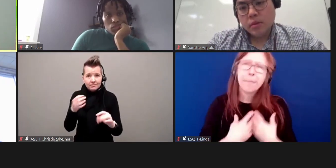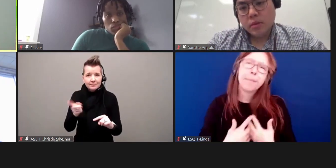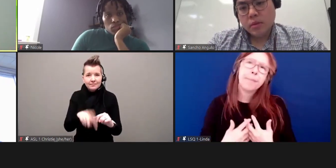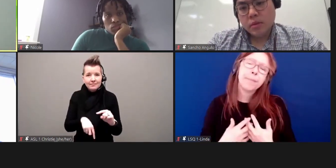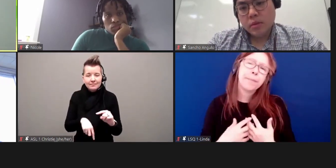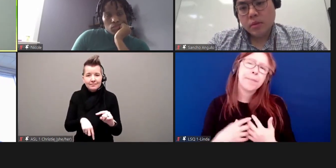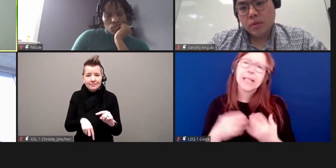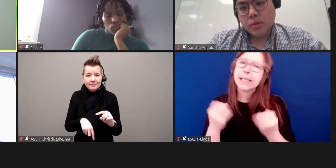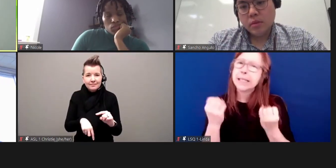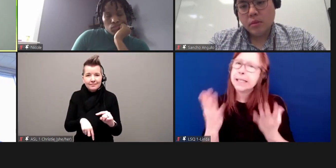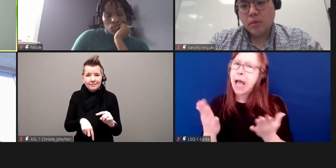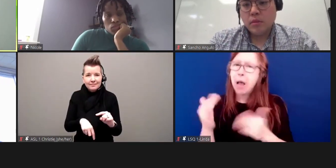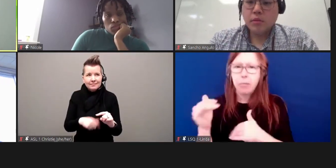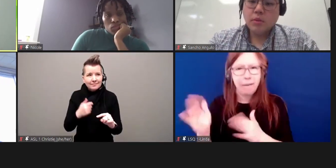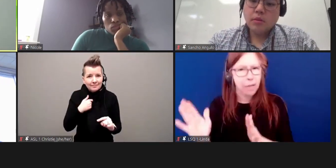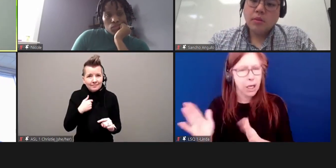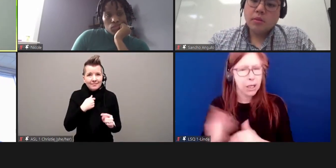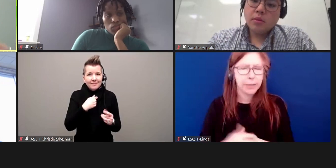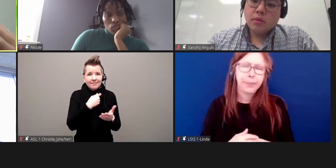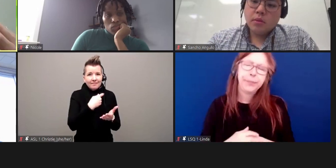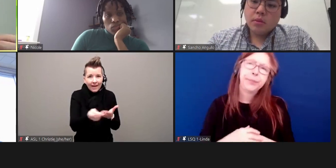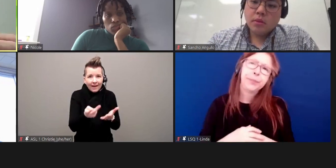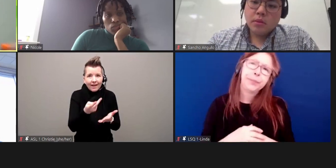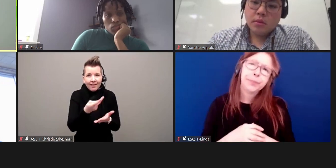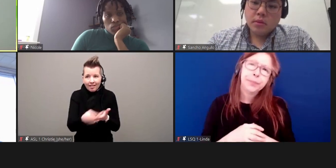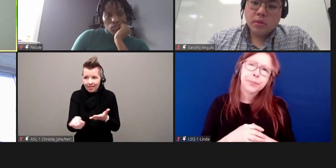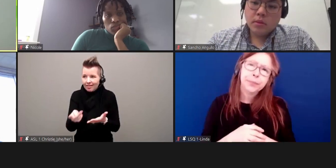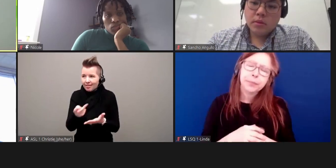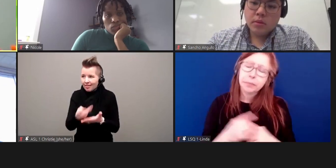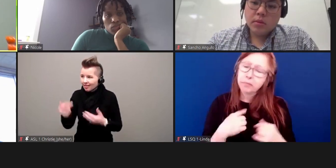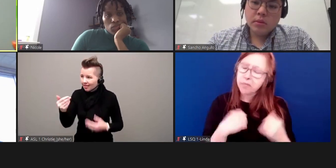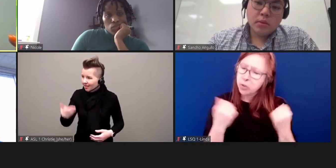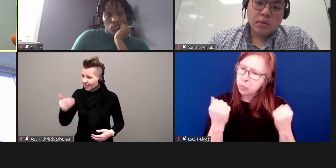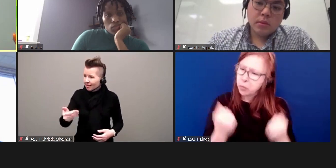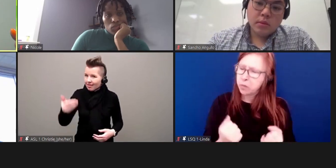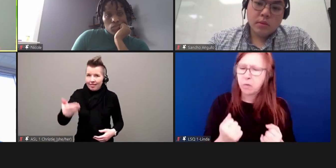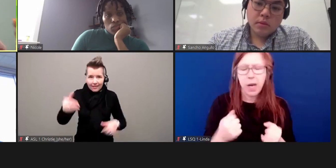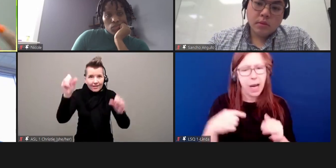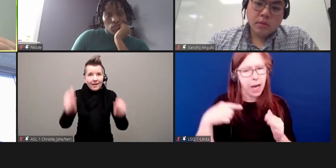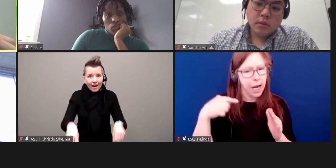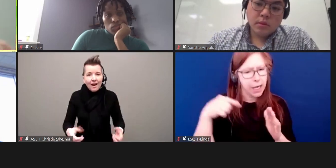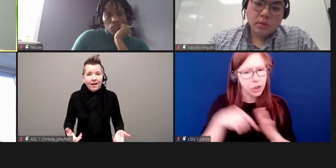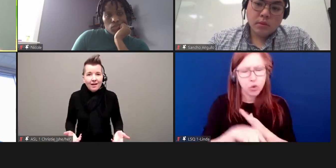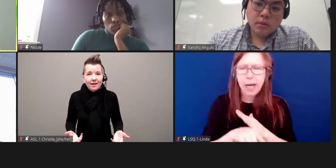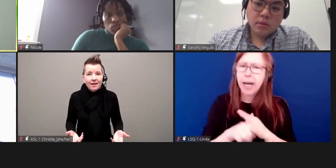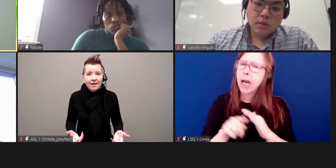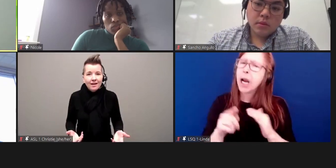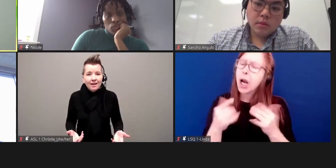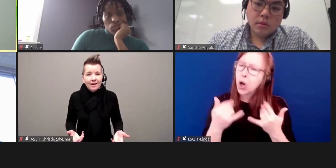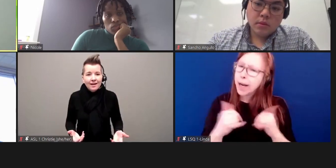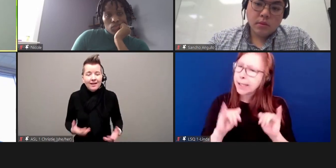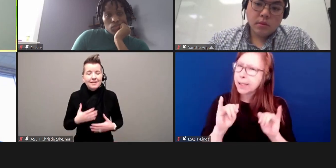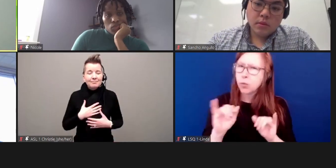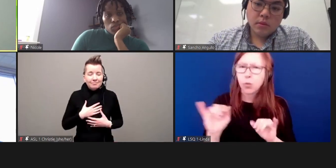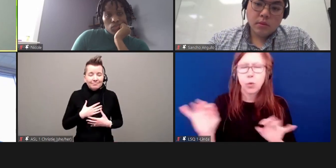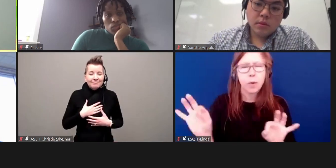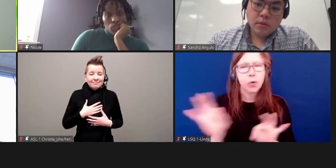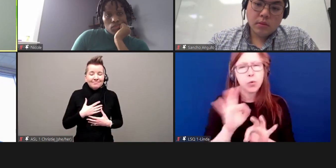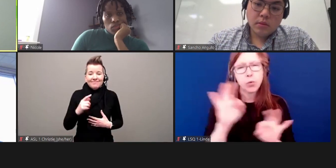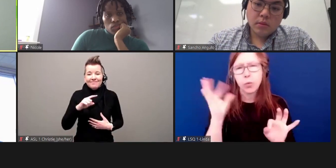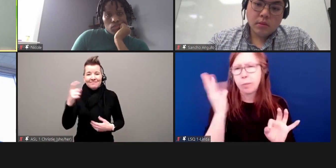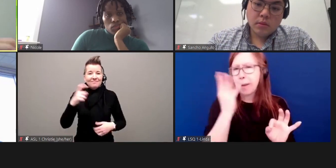Sans être parfaite, je pouvais encore échouer et rester cette merveilleuse personne.